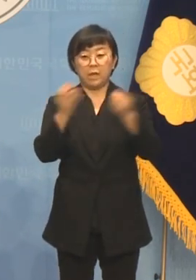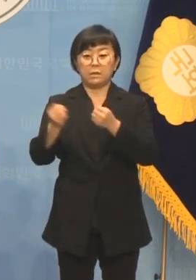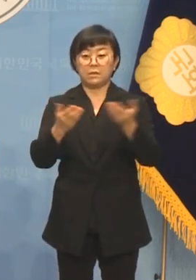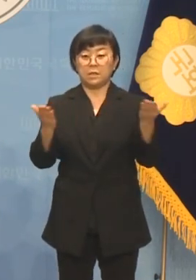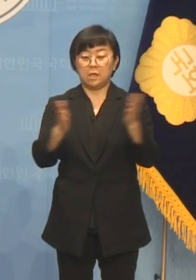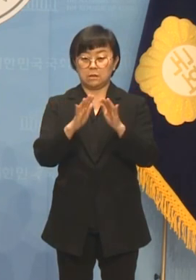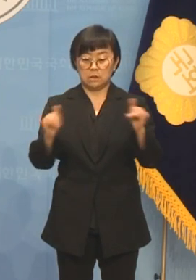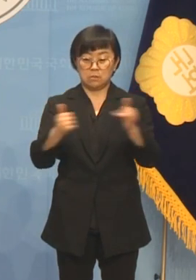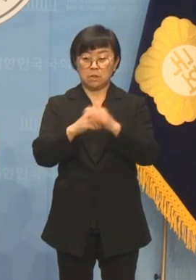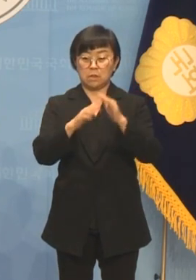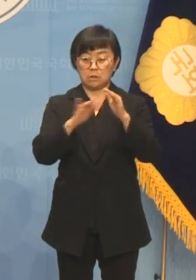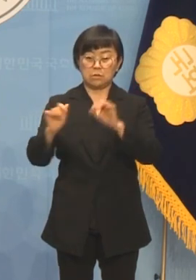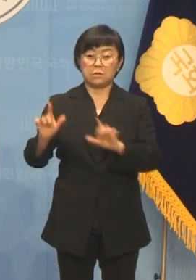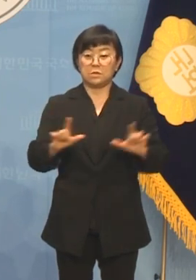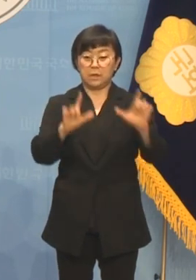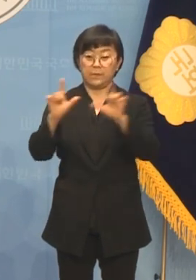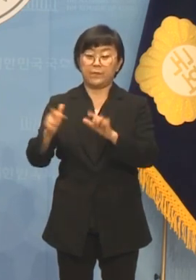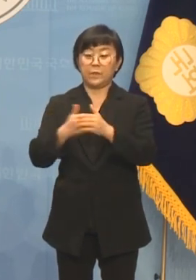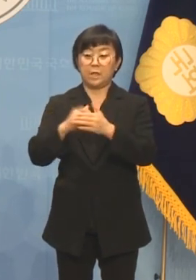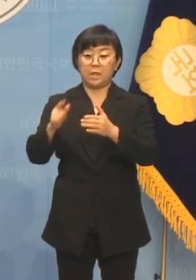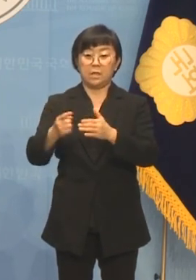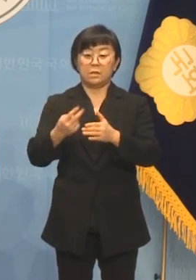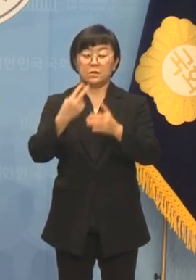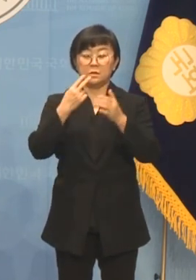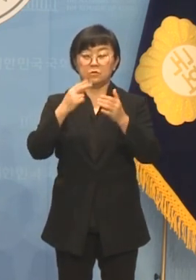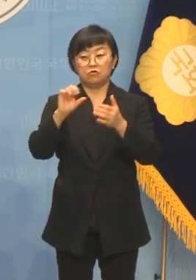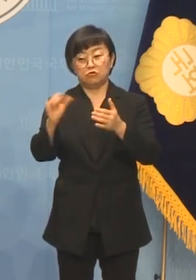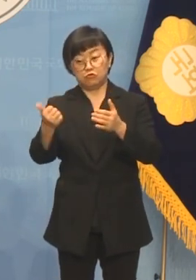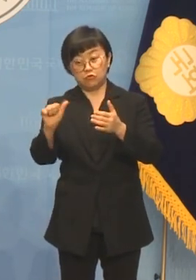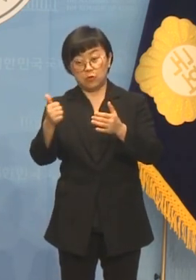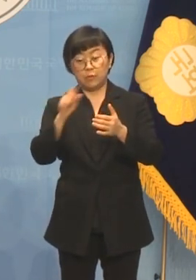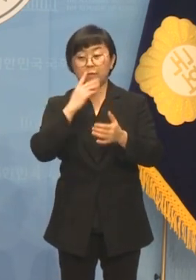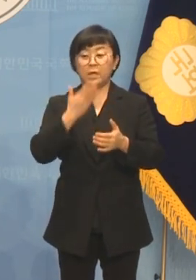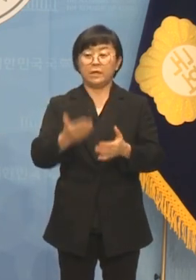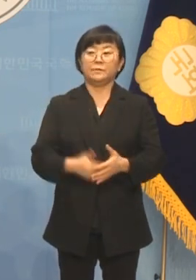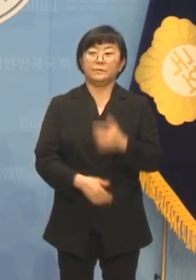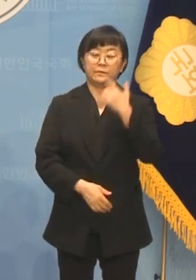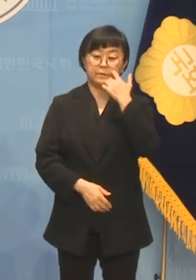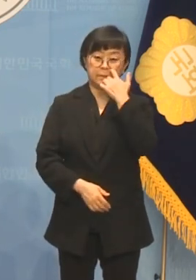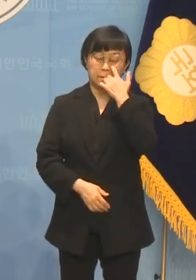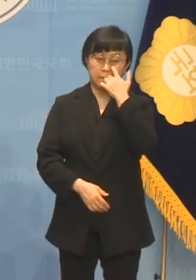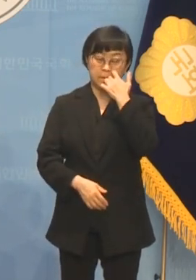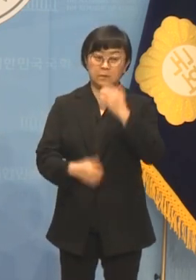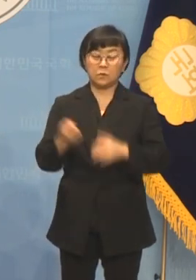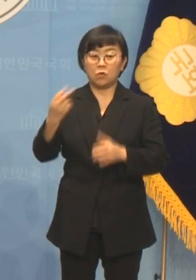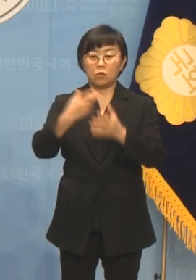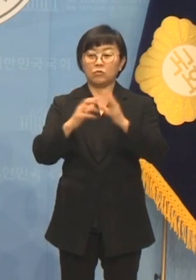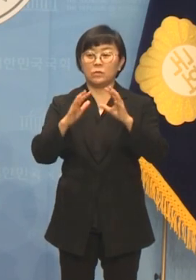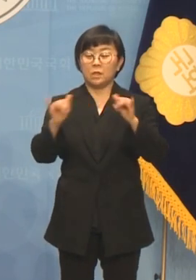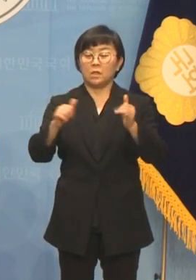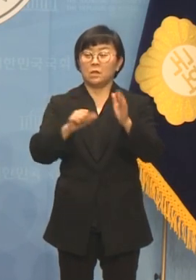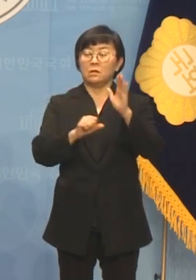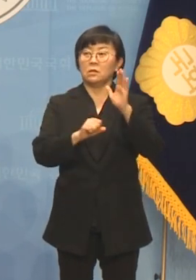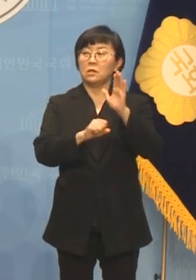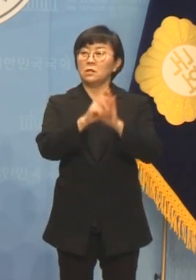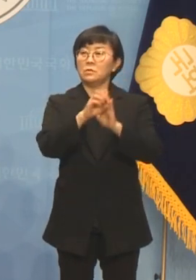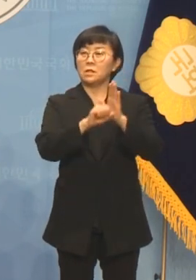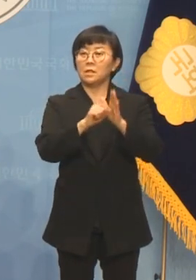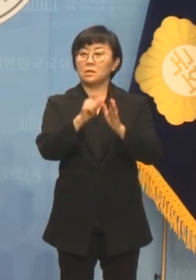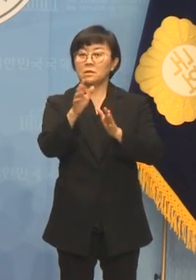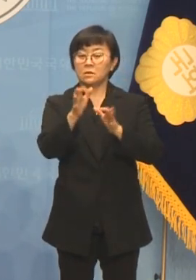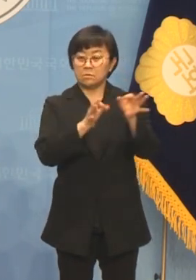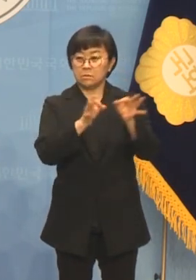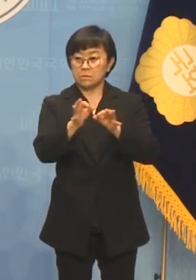근로자들과 가족들의 삶은 생사의 기록에 놓이게 됩니다. 또한 국내 입찰